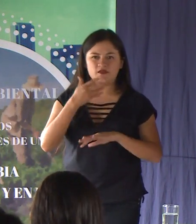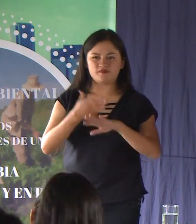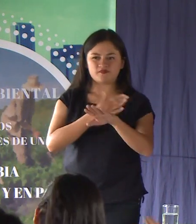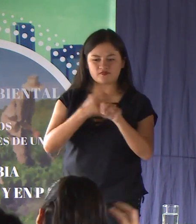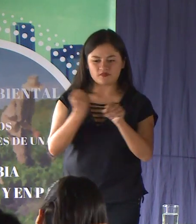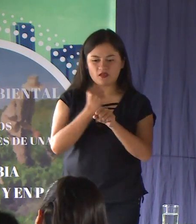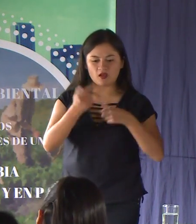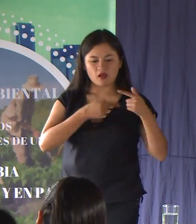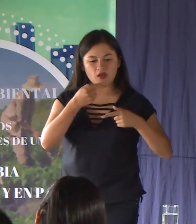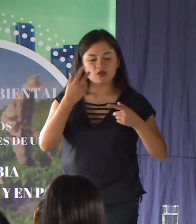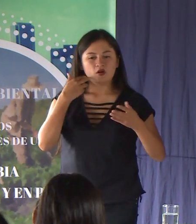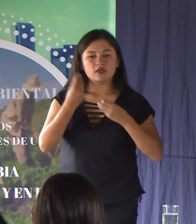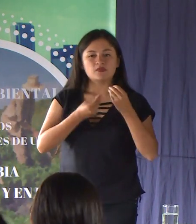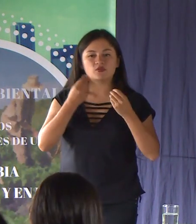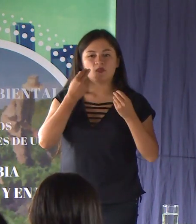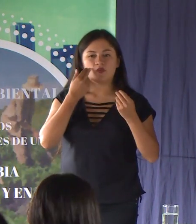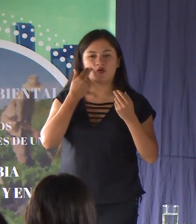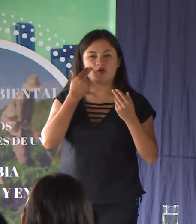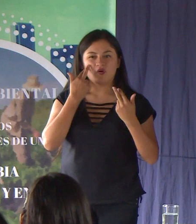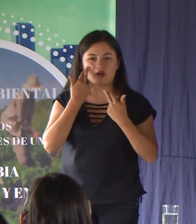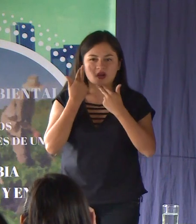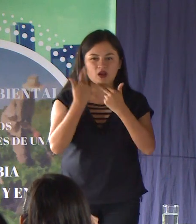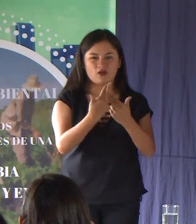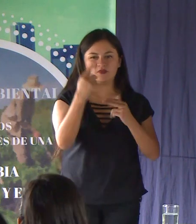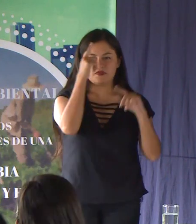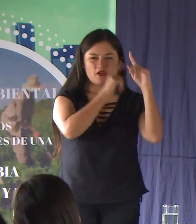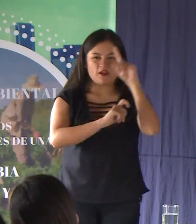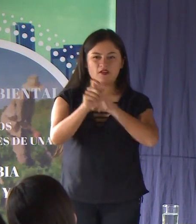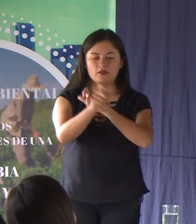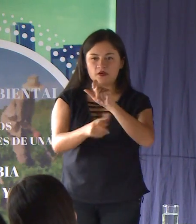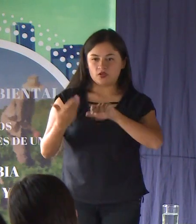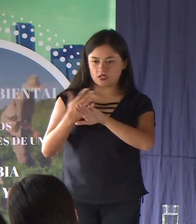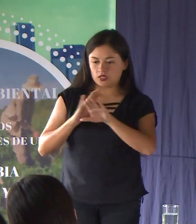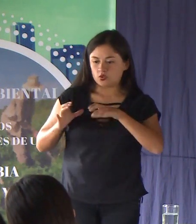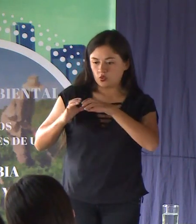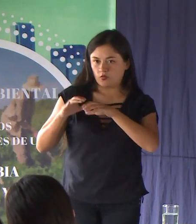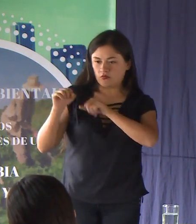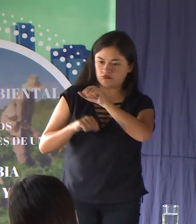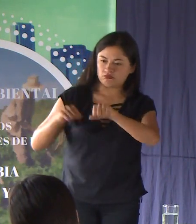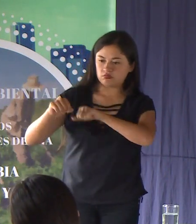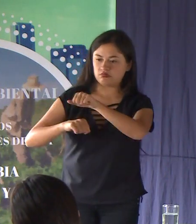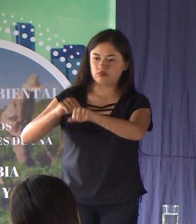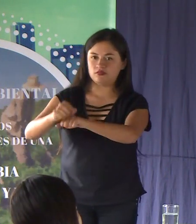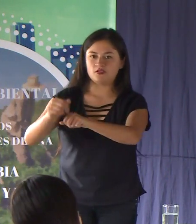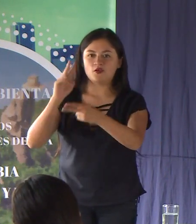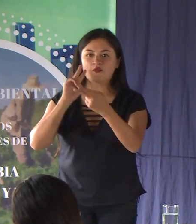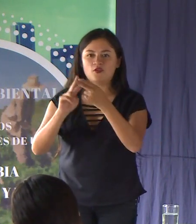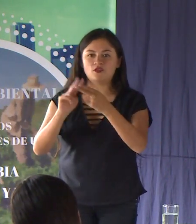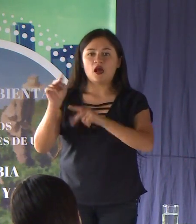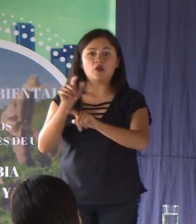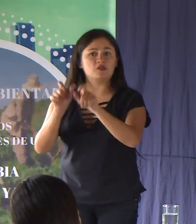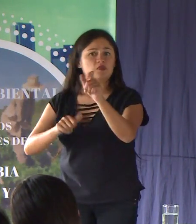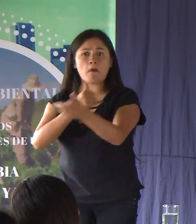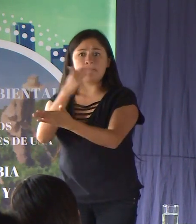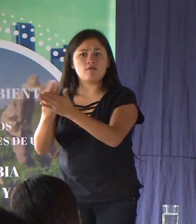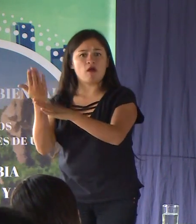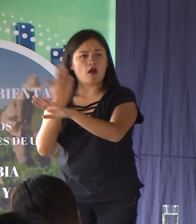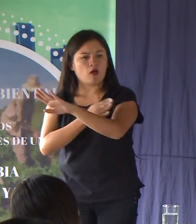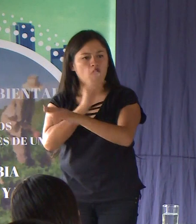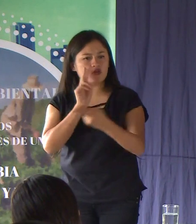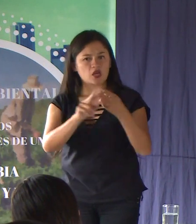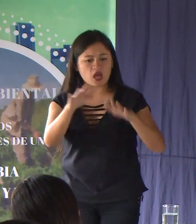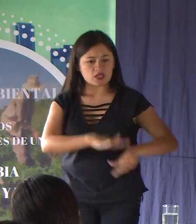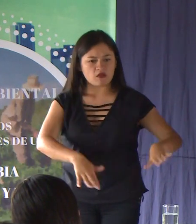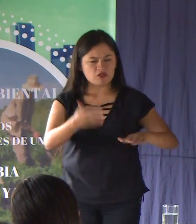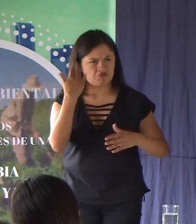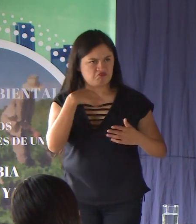acercamiento una reflexión de aquellos que nos acompañaban y que tal vez era su primera vez acercándose a estos territorios.